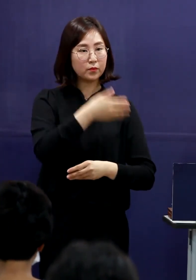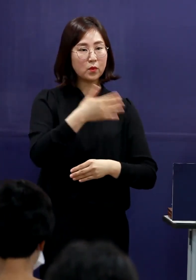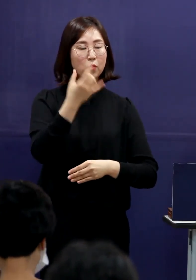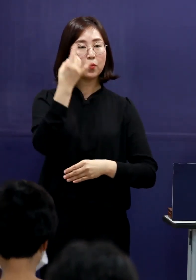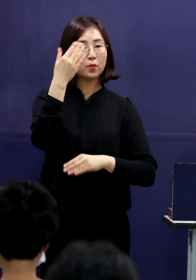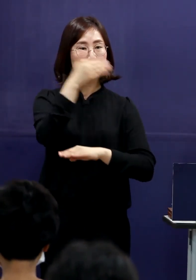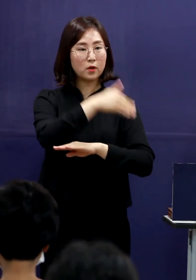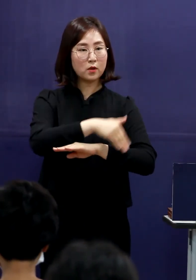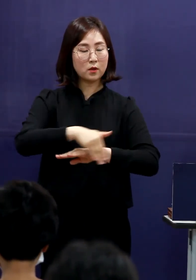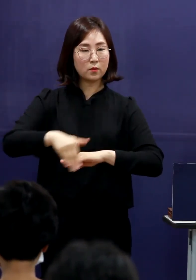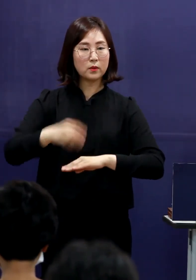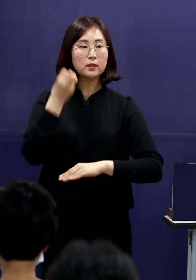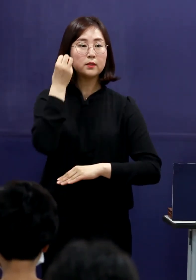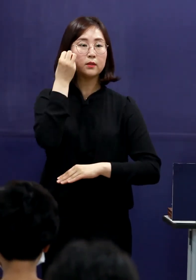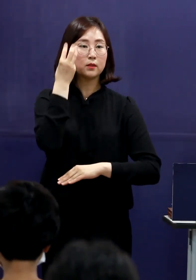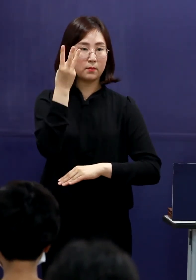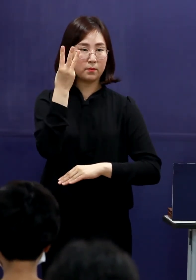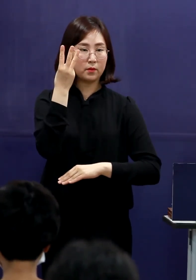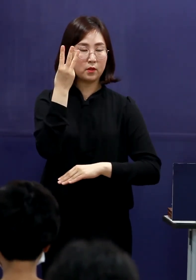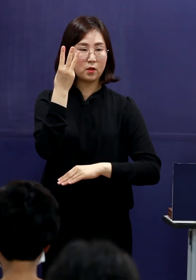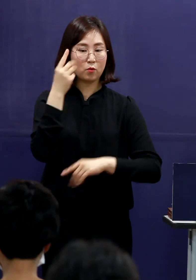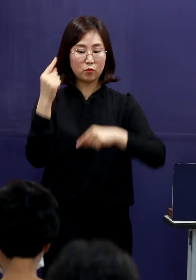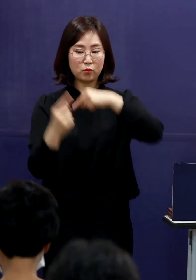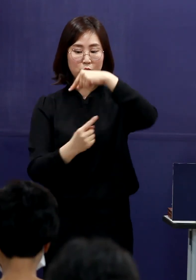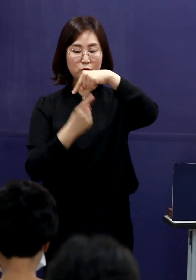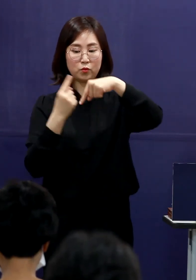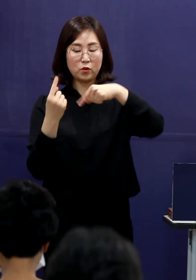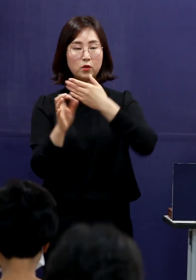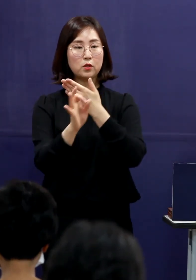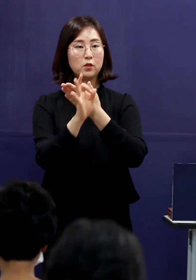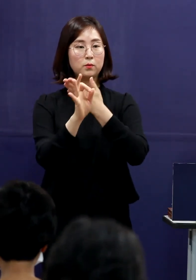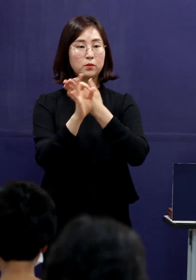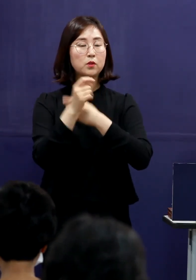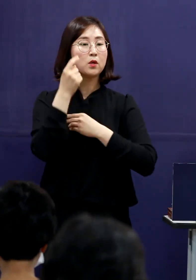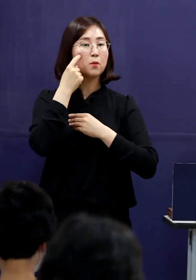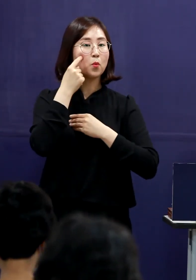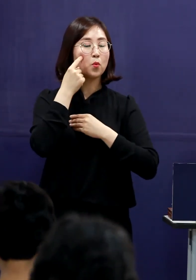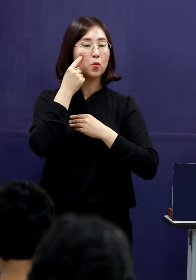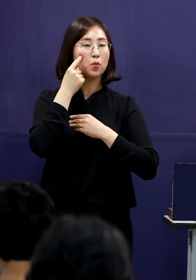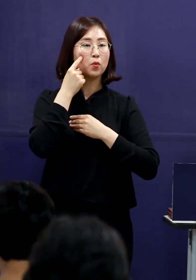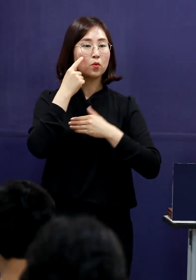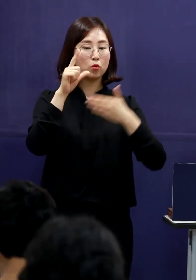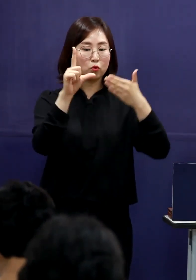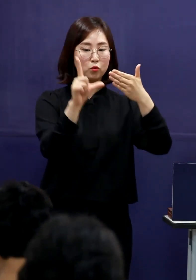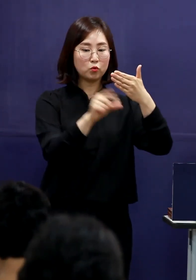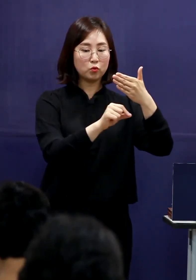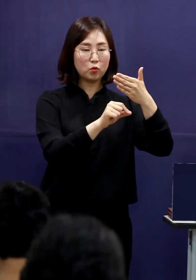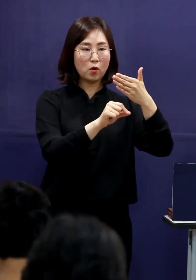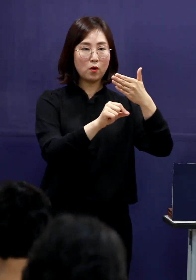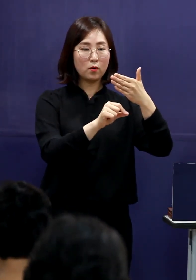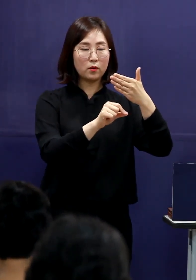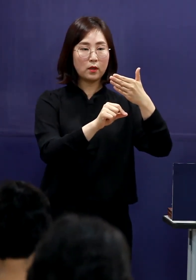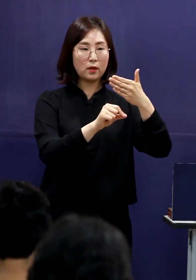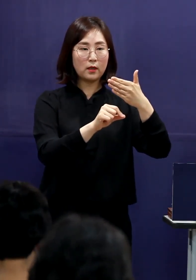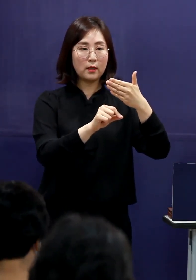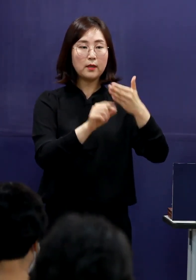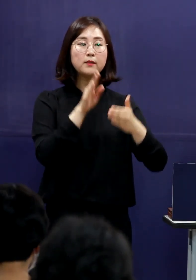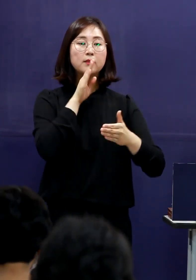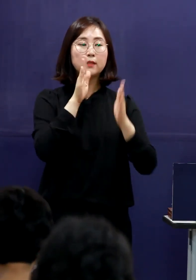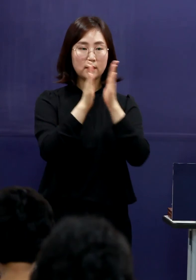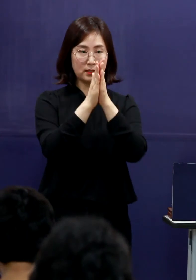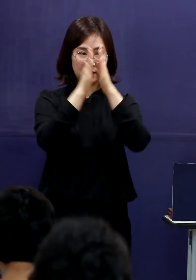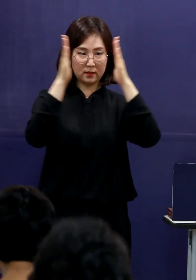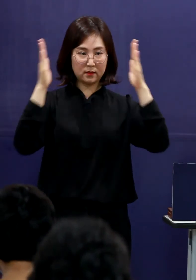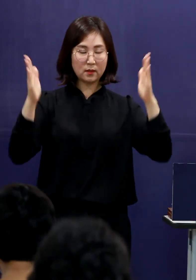대로 3개월간의 그 운영, 시범 운영을 거쳐서 9월에 그 오픈 운영한다고 하셨는데 그대로